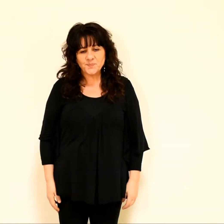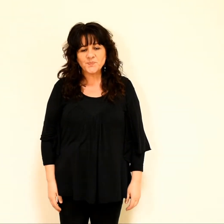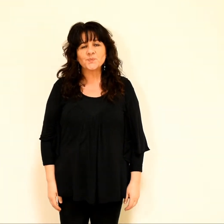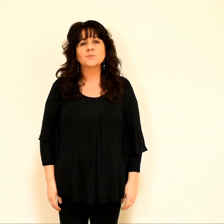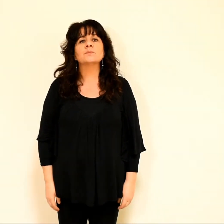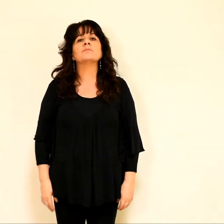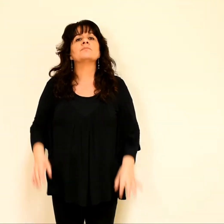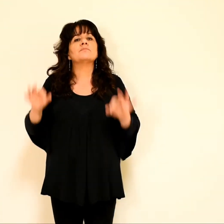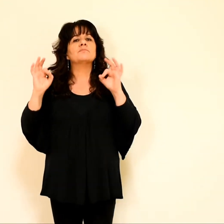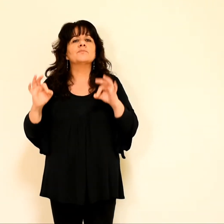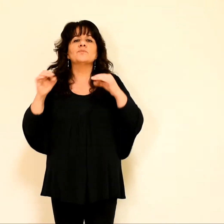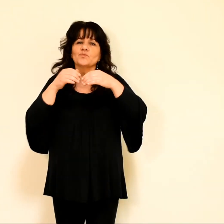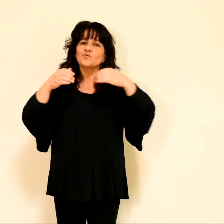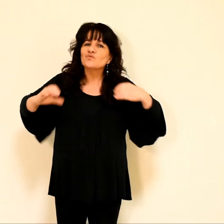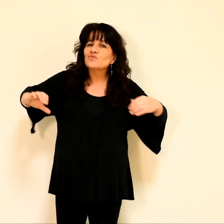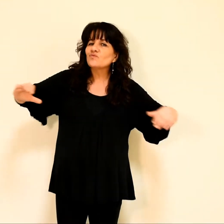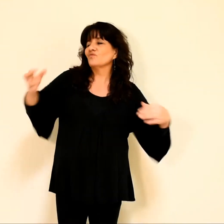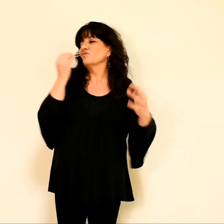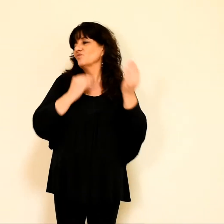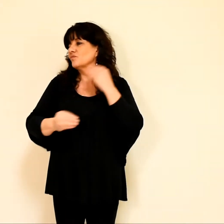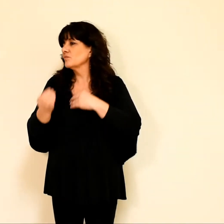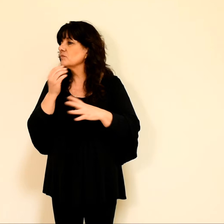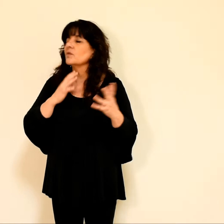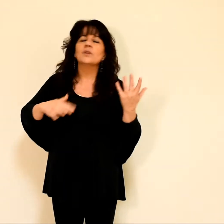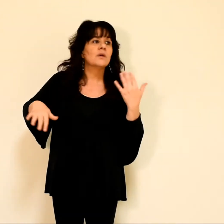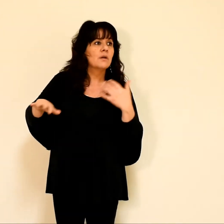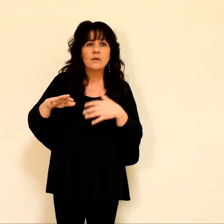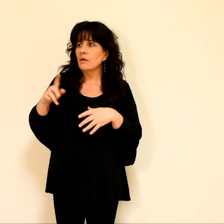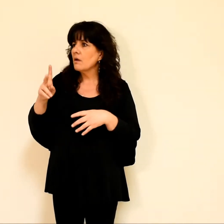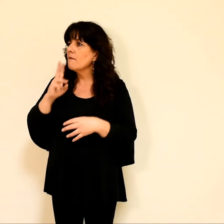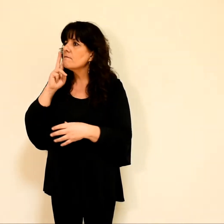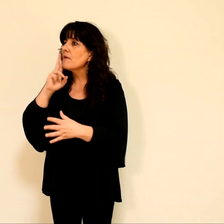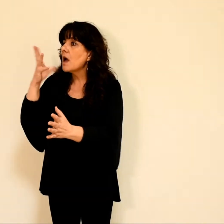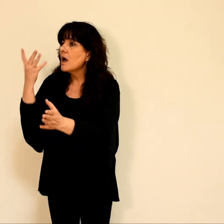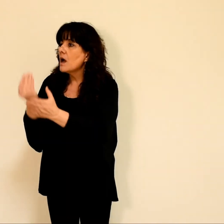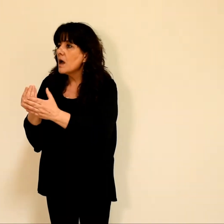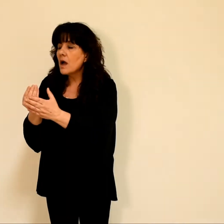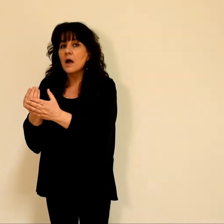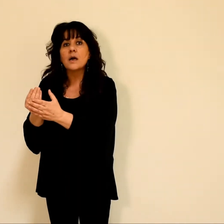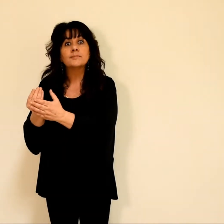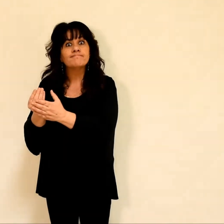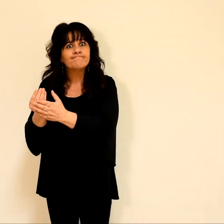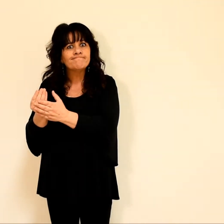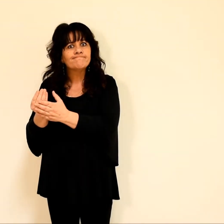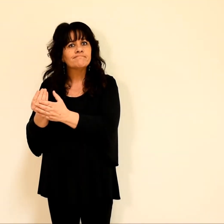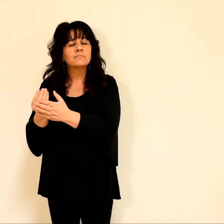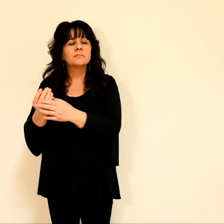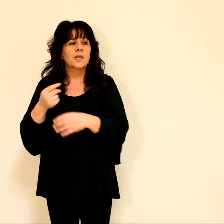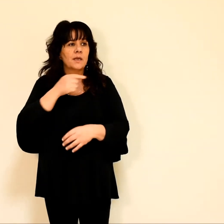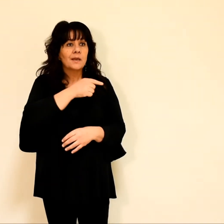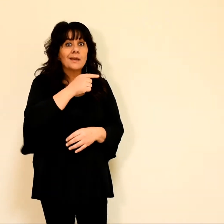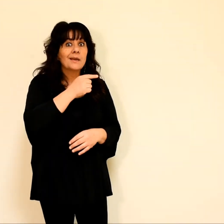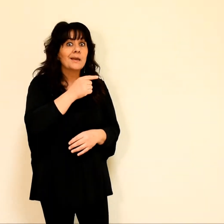Or, on manqua de vin. La mère de Jésus lui dit : « Ils n'ont pas de vin. »